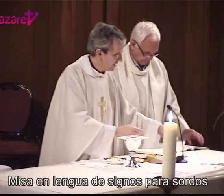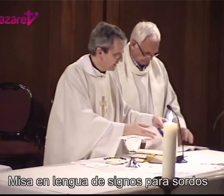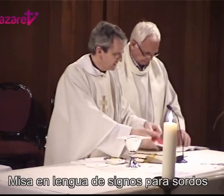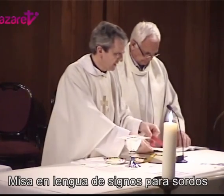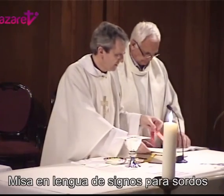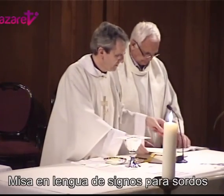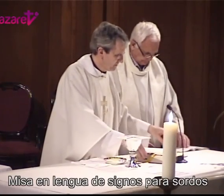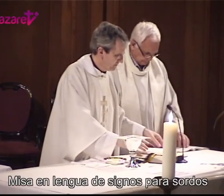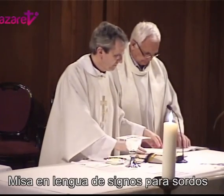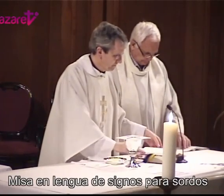Iglesia.